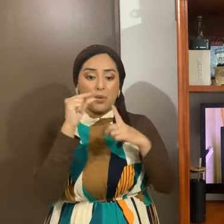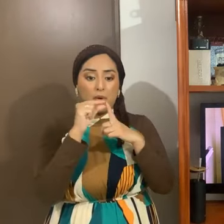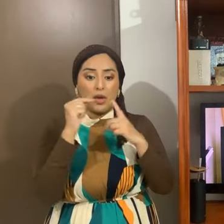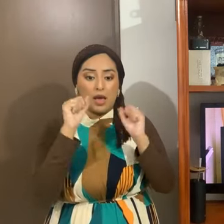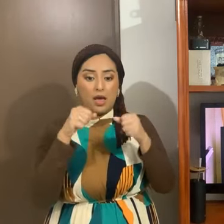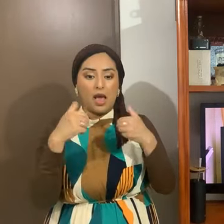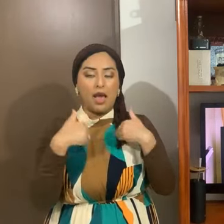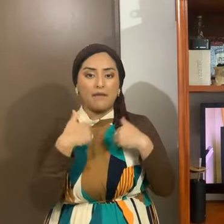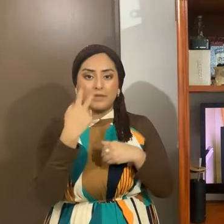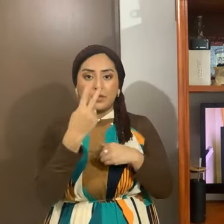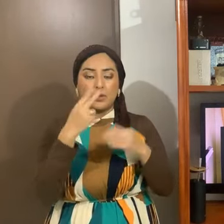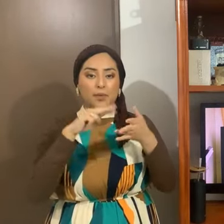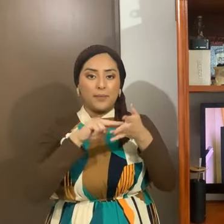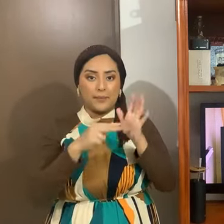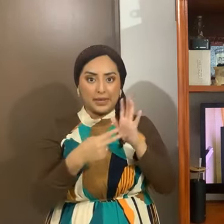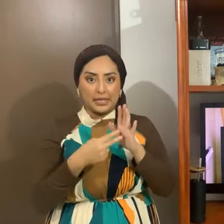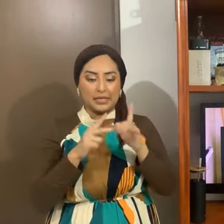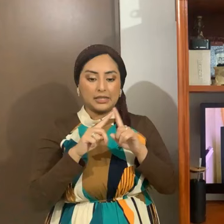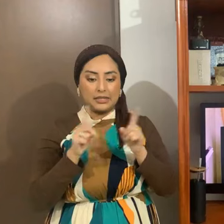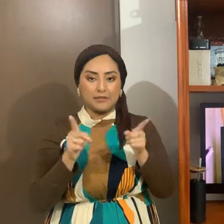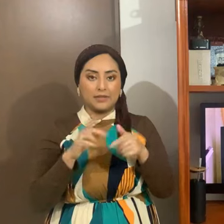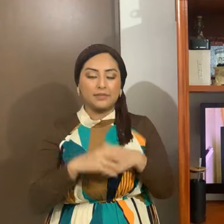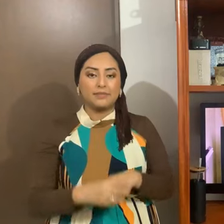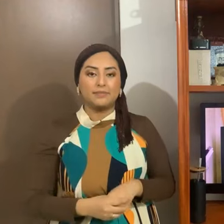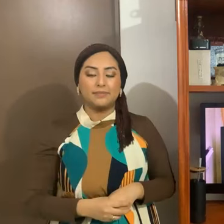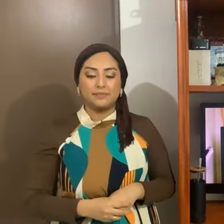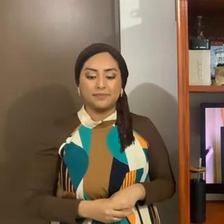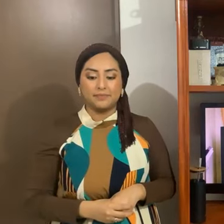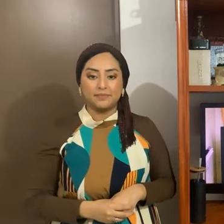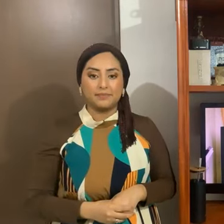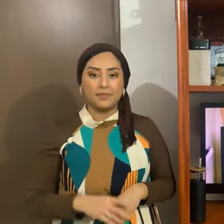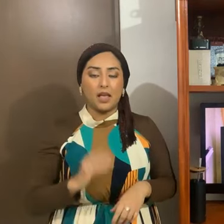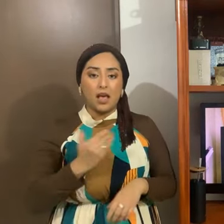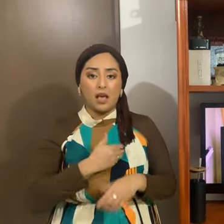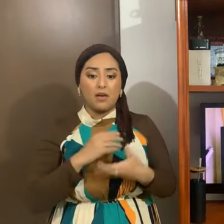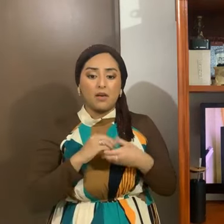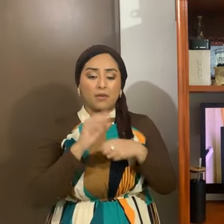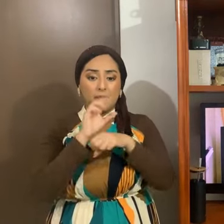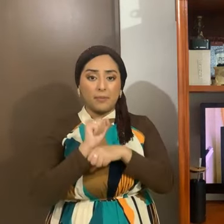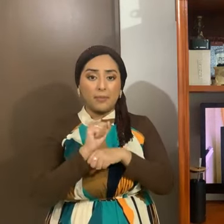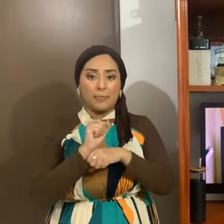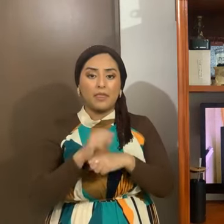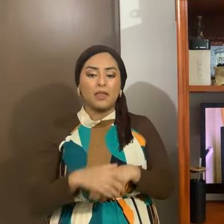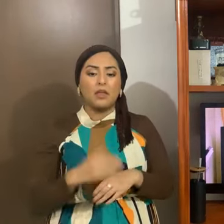puede haber dos significados muy diferentes. Los hábitos son